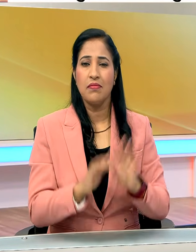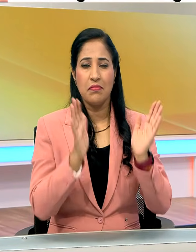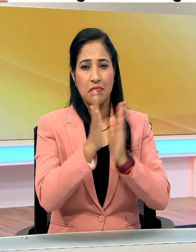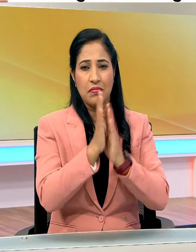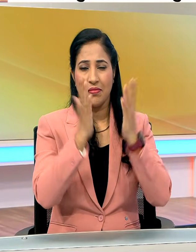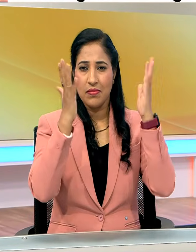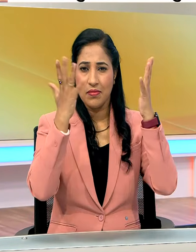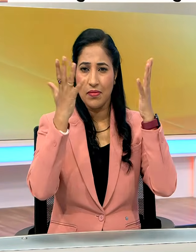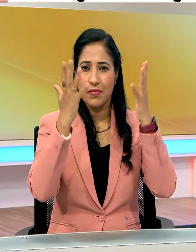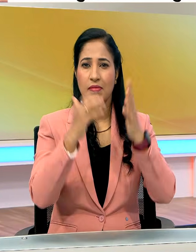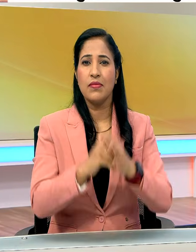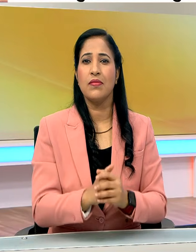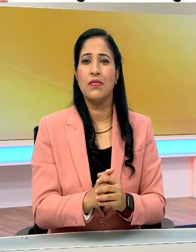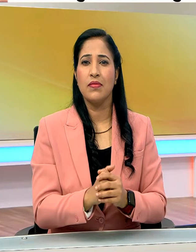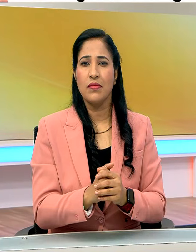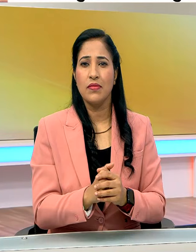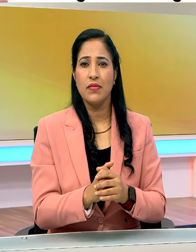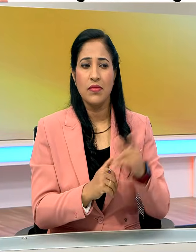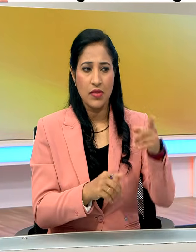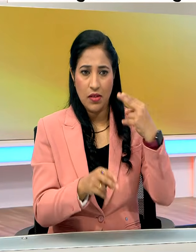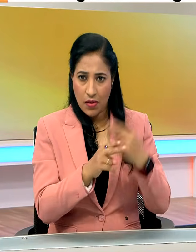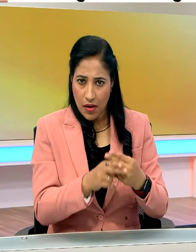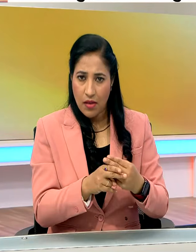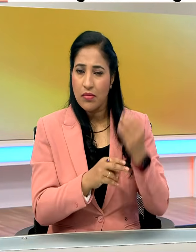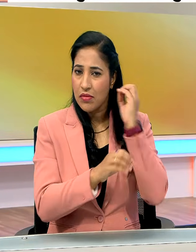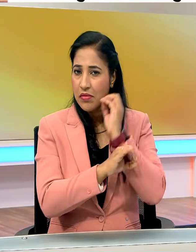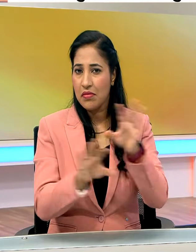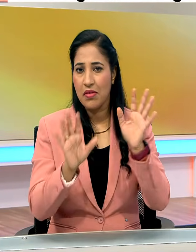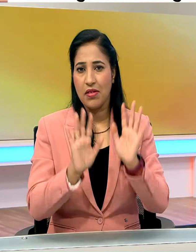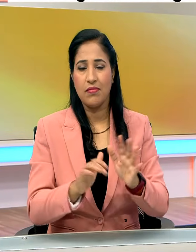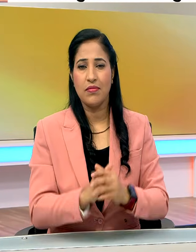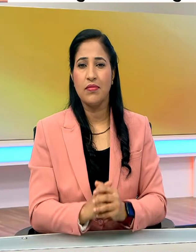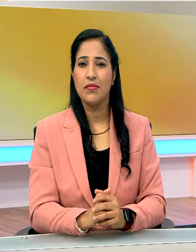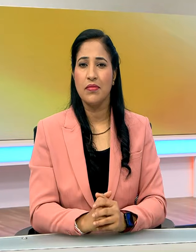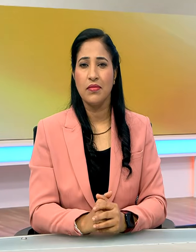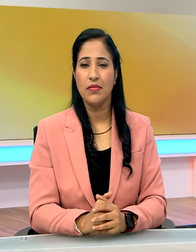श्री सम्राट चौधरी जी के नाम का समर्थन किया।